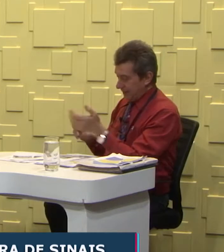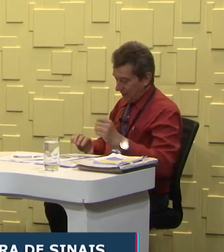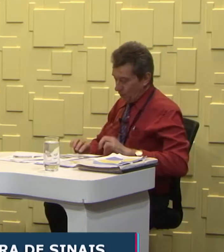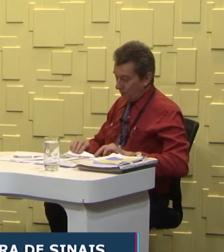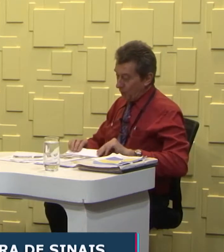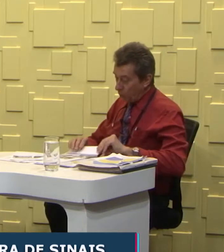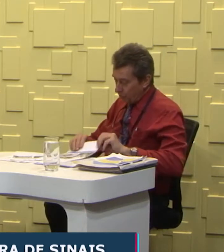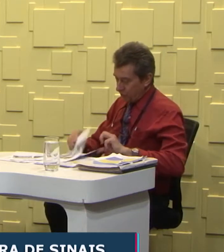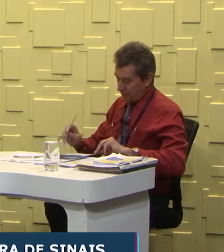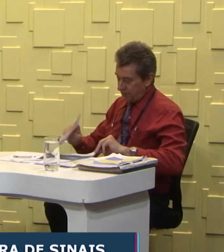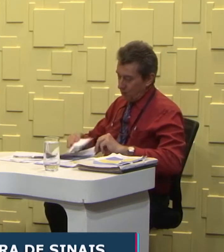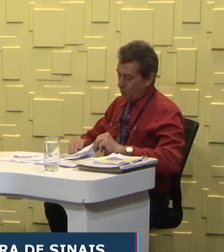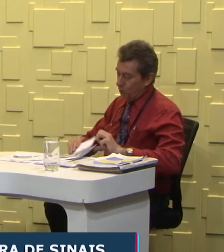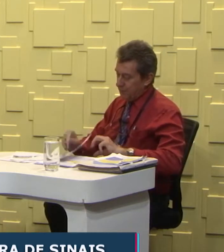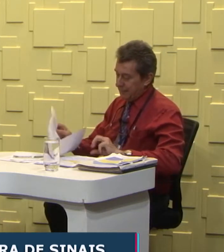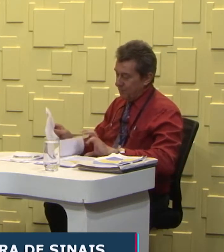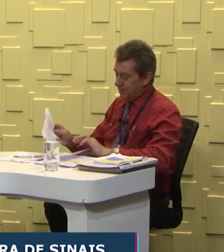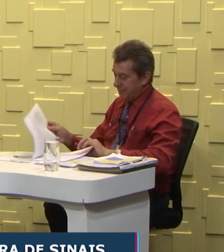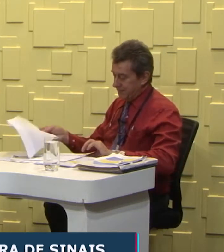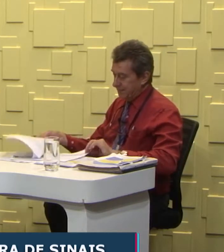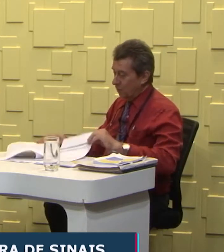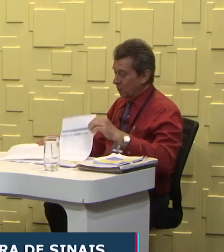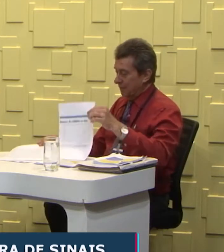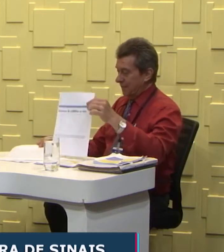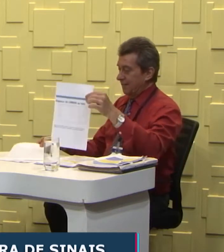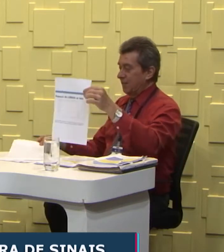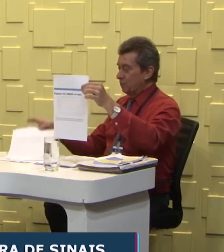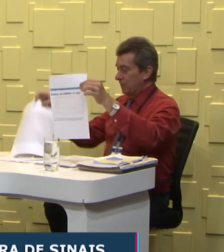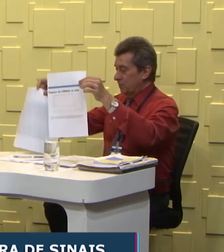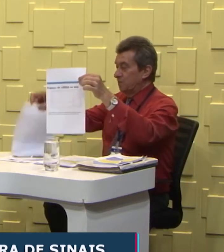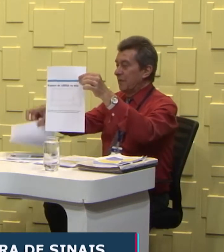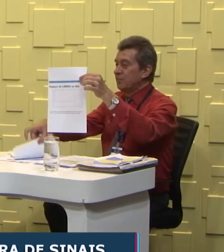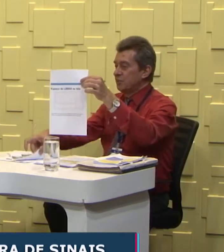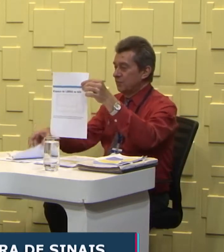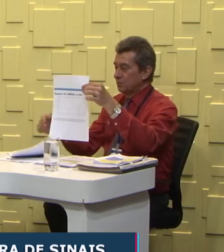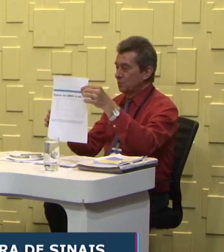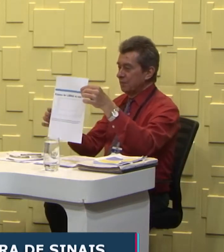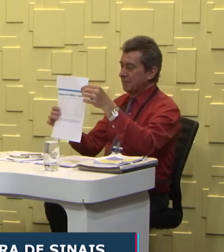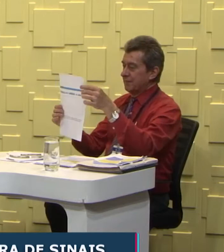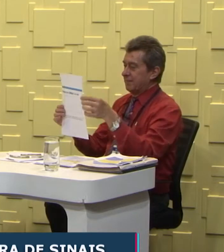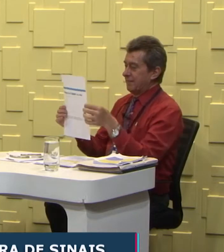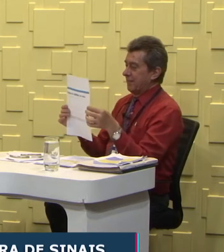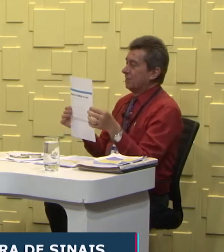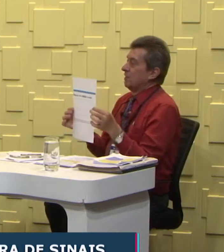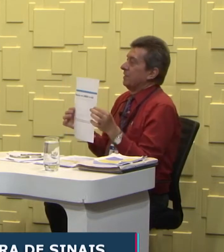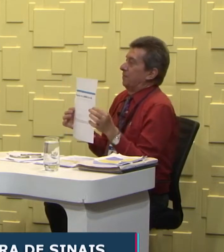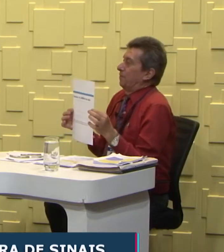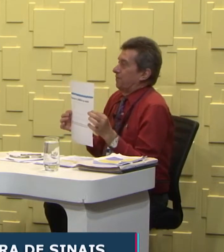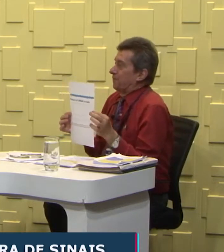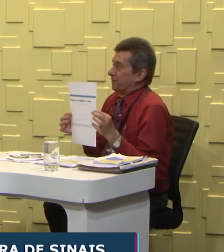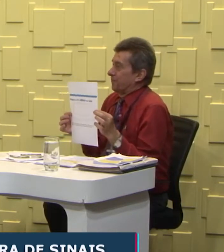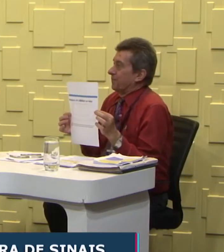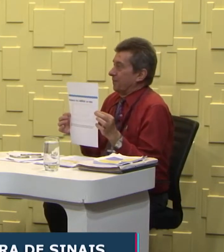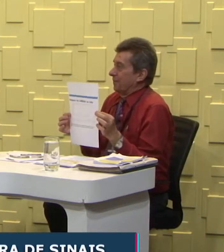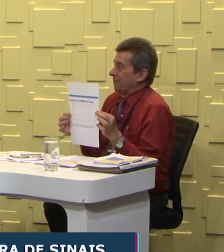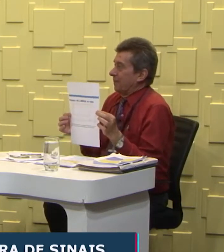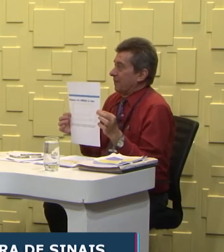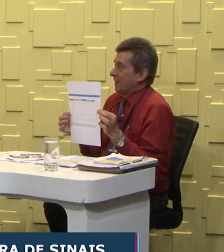hoje o modelo que estão realmente fleith ano se é isso aqui o espaço deles